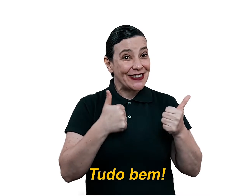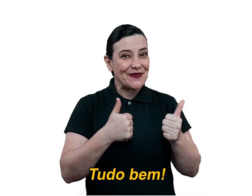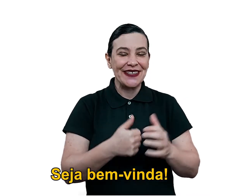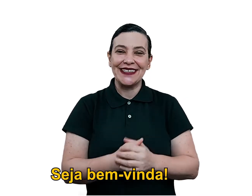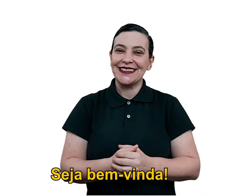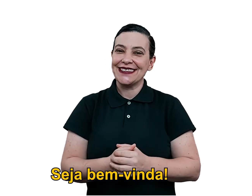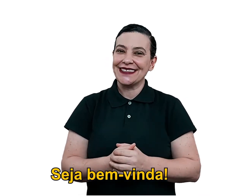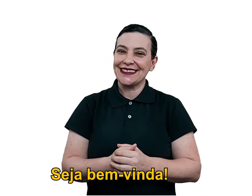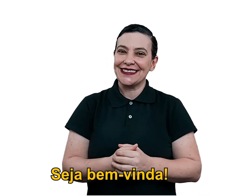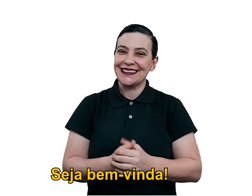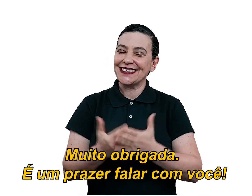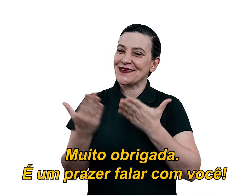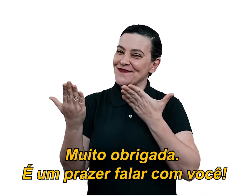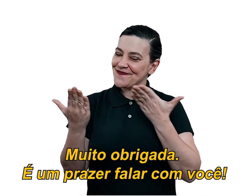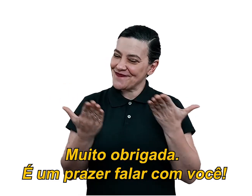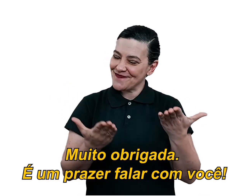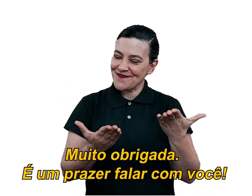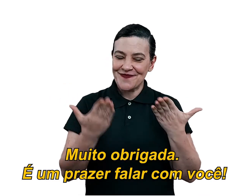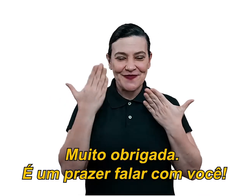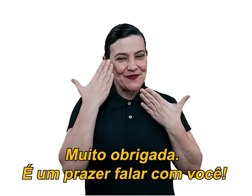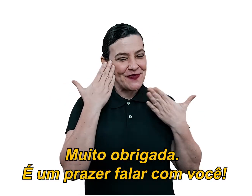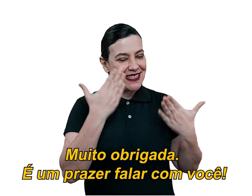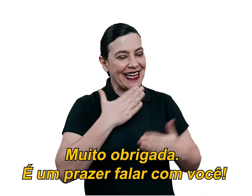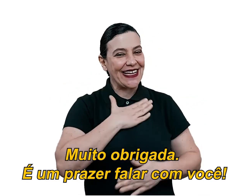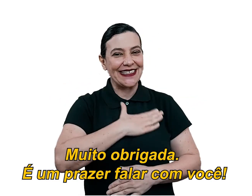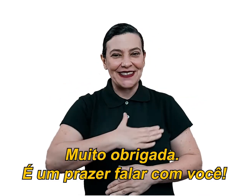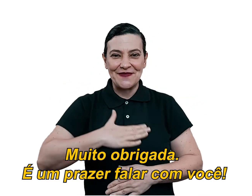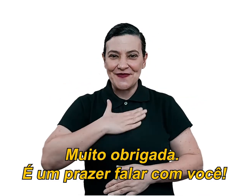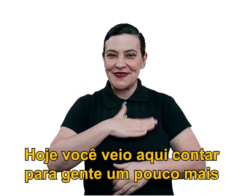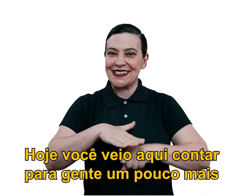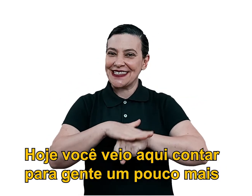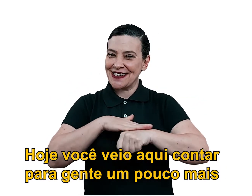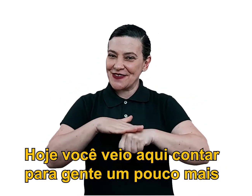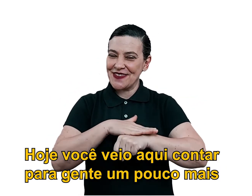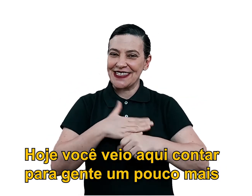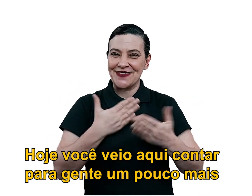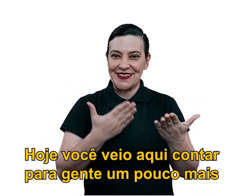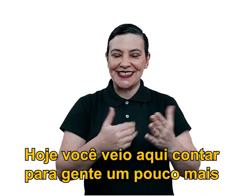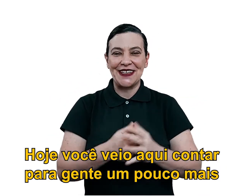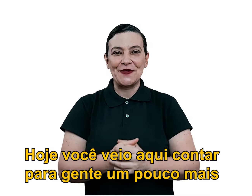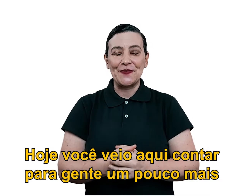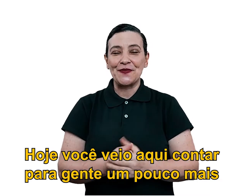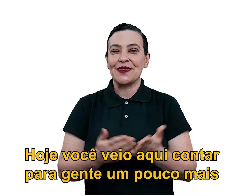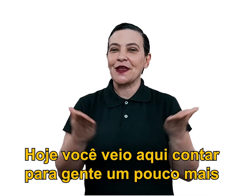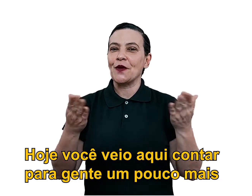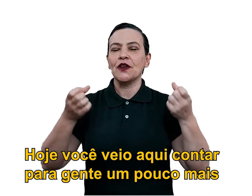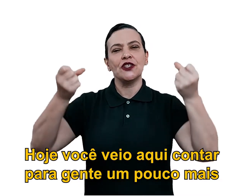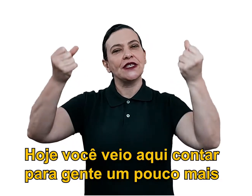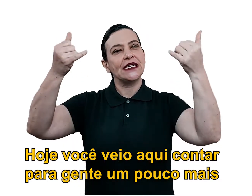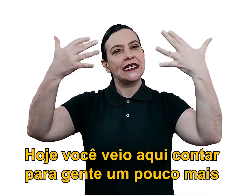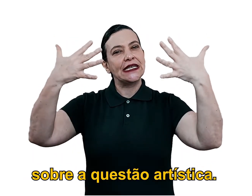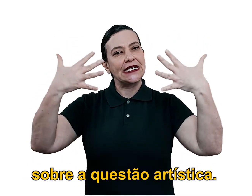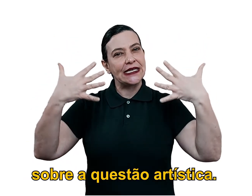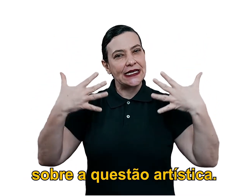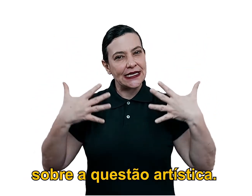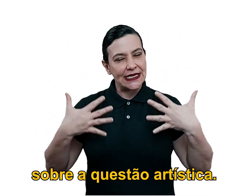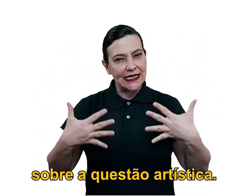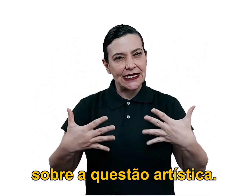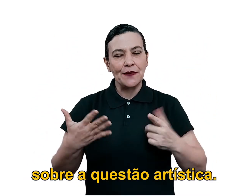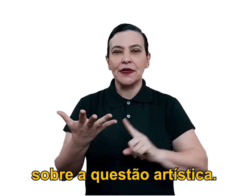Seja bem-vinda. Muito obrigada, é um prazer falar com você. Hoje você veio aqui para contar pra gente um pouco mais sobre a questão